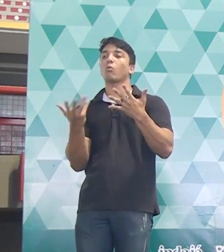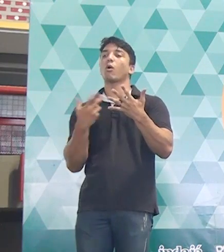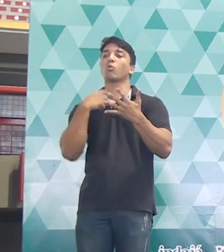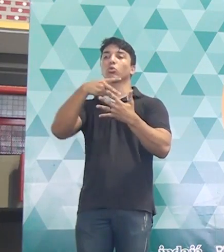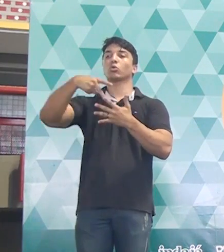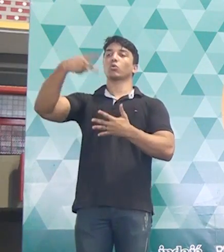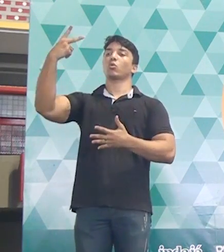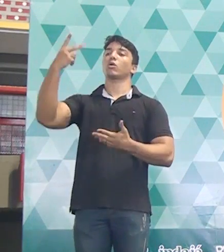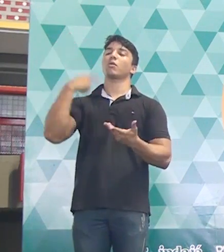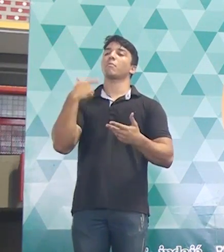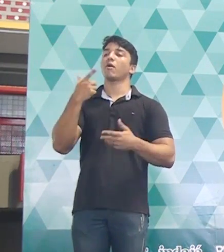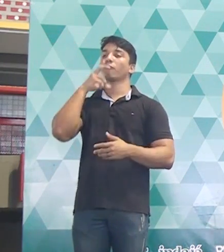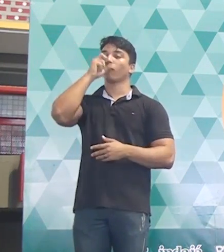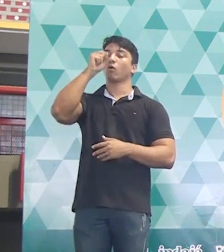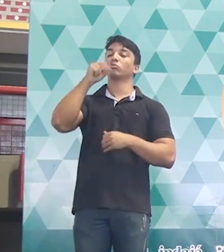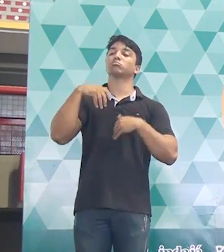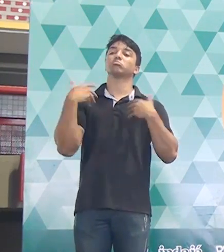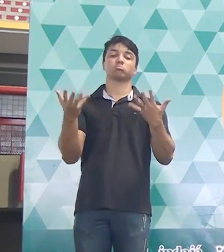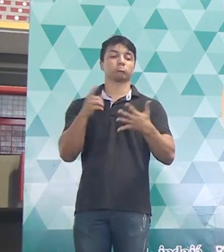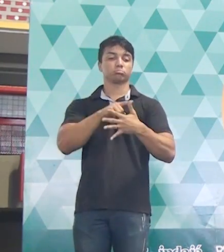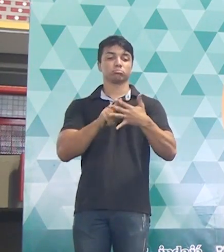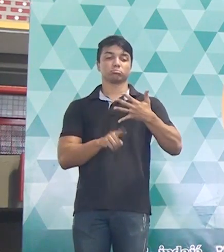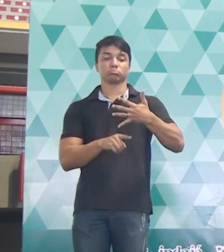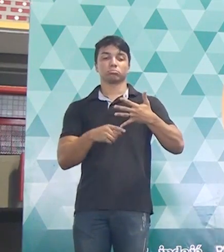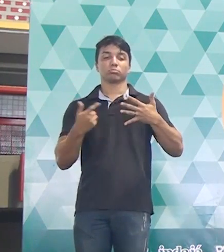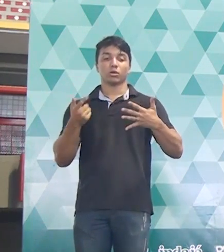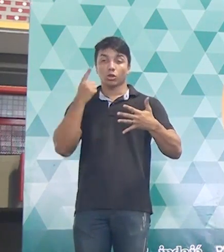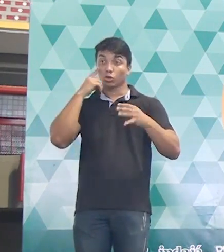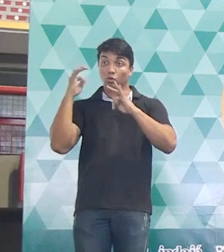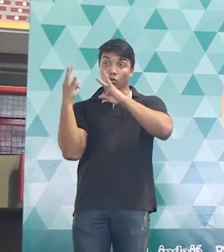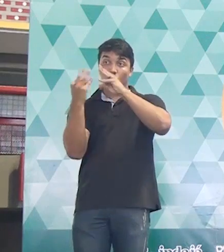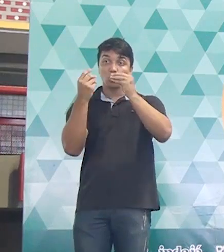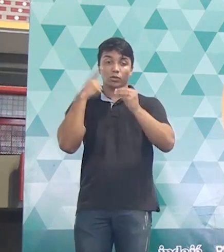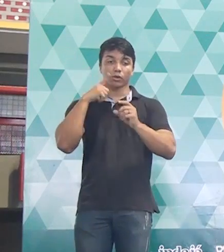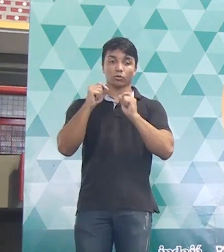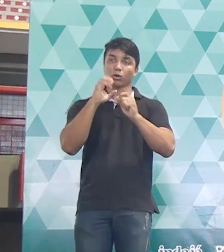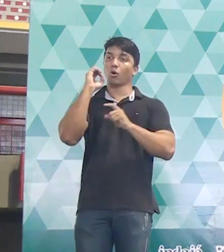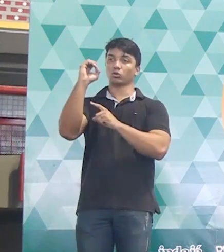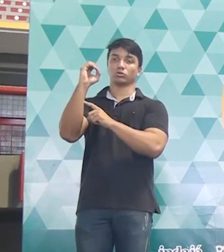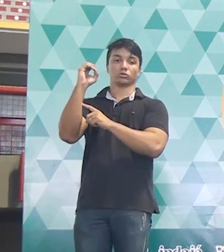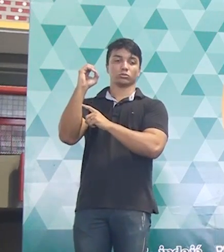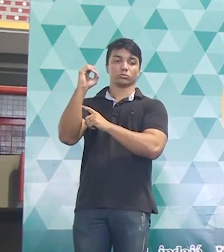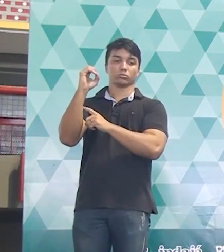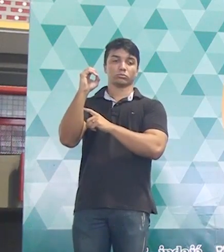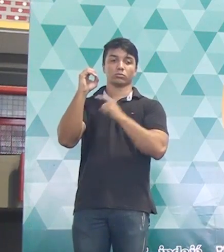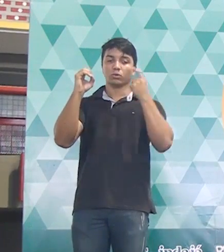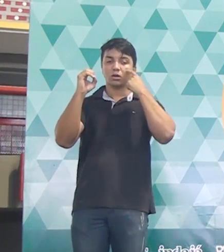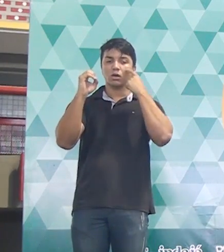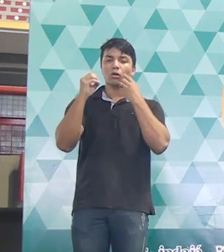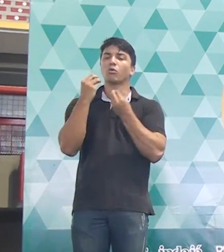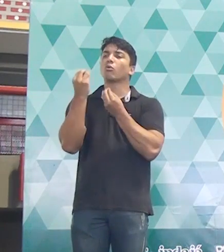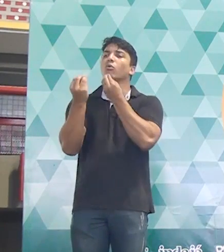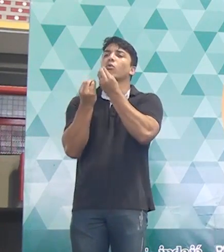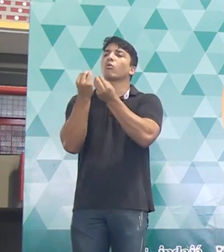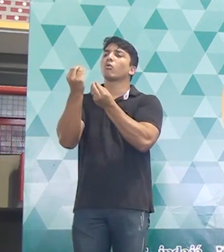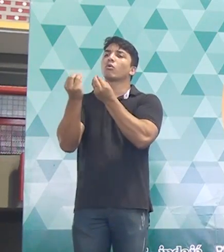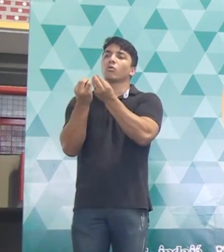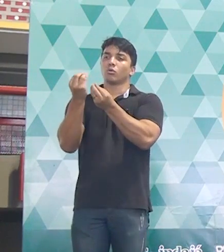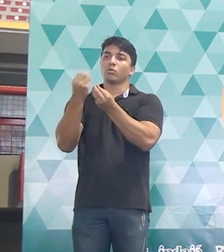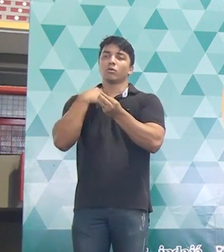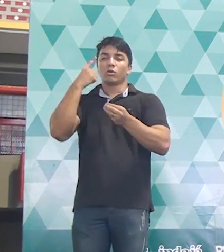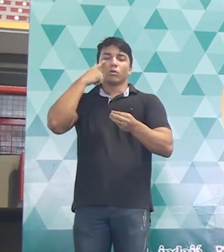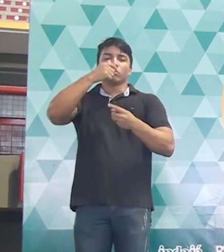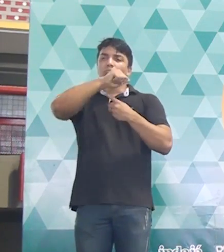mais fortes. E vocês notaram que todos eles têm oxigênio? Como é que eu vou medir a força de um ácido que